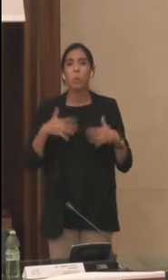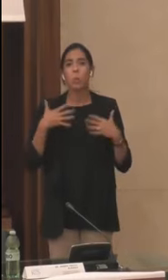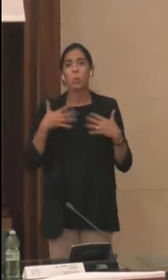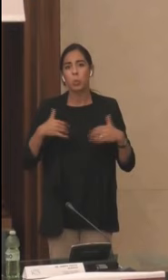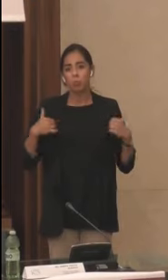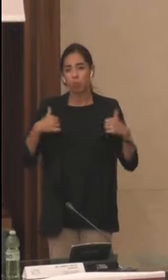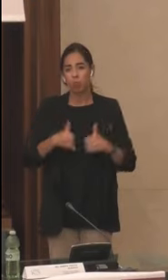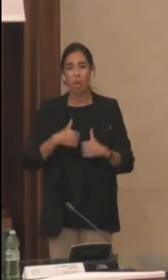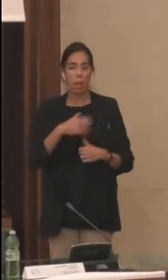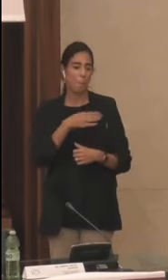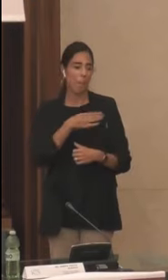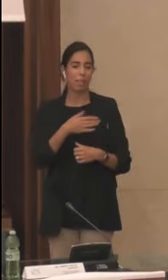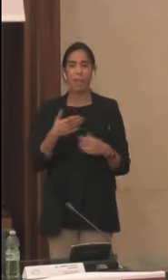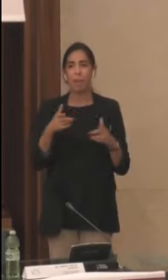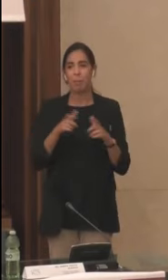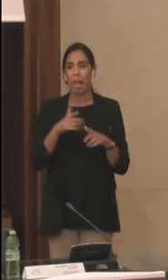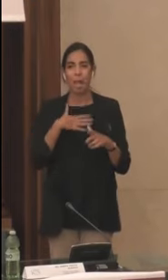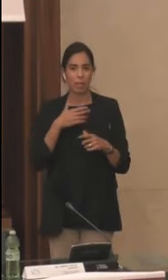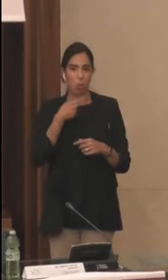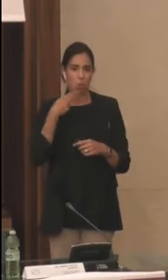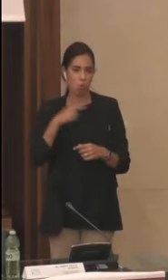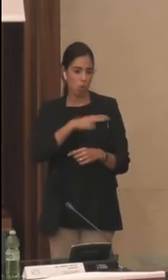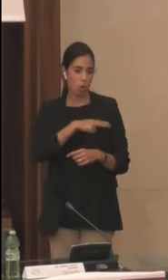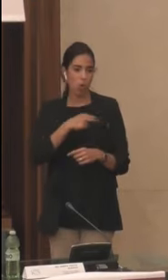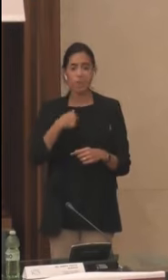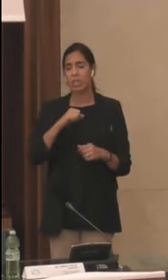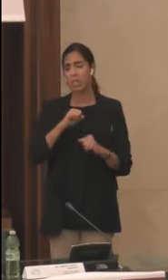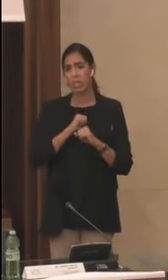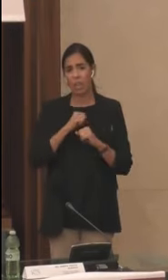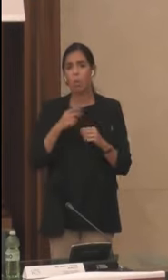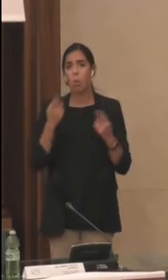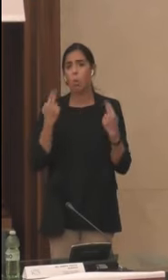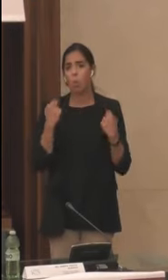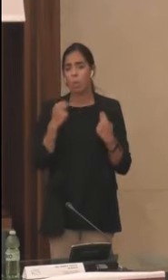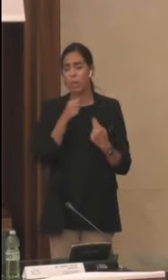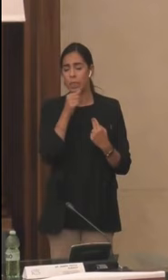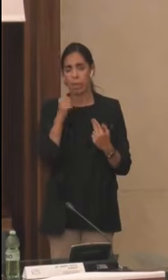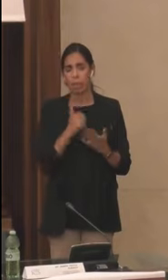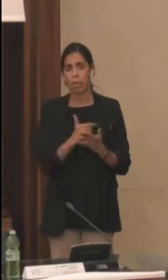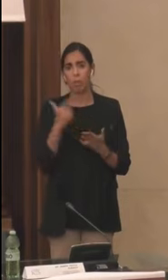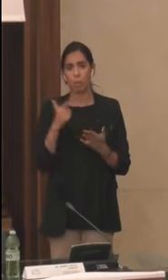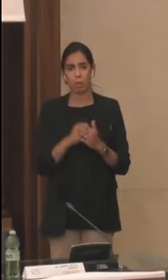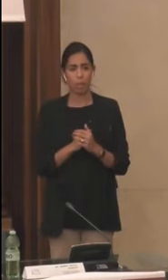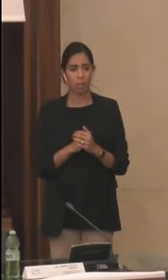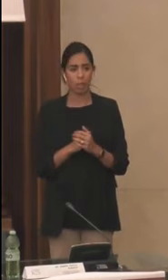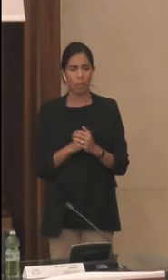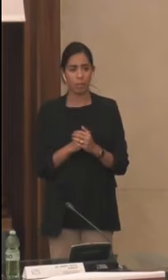aprendí en italiano esto, que Cristo predicaba con una tonaca e